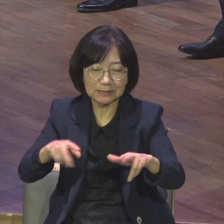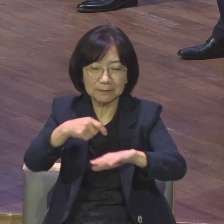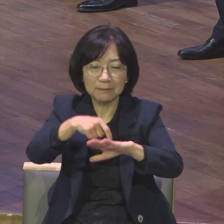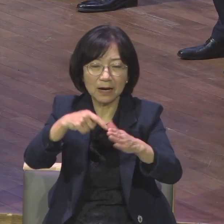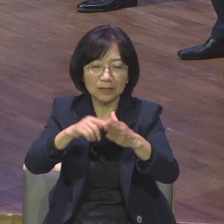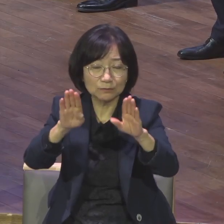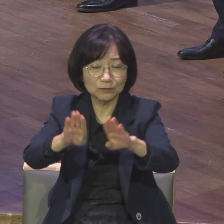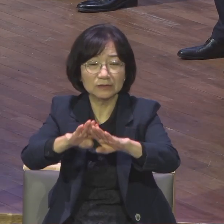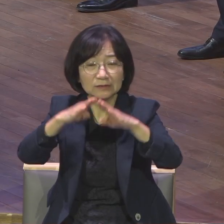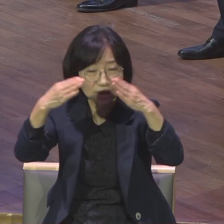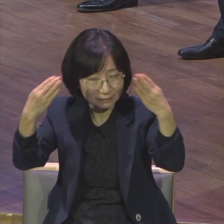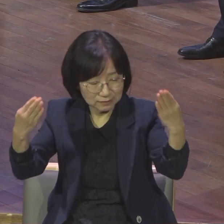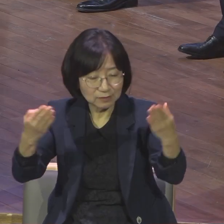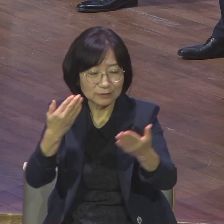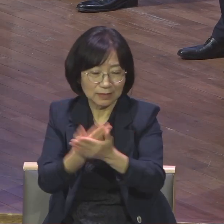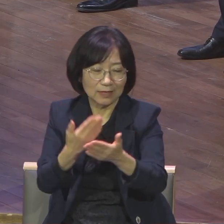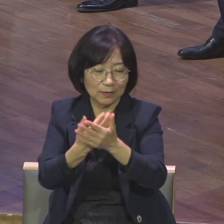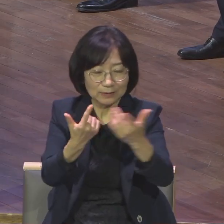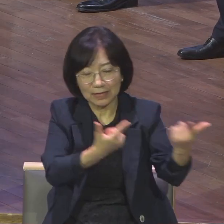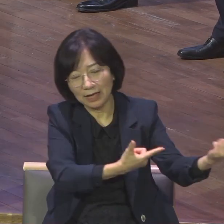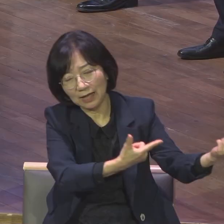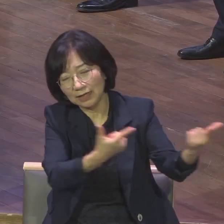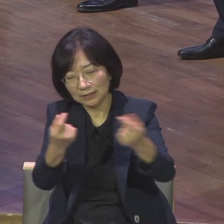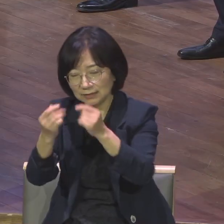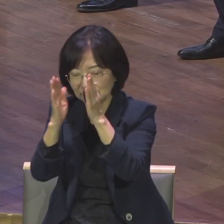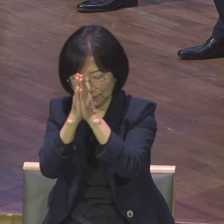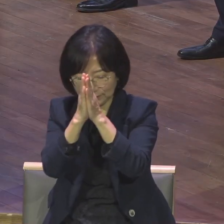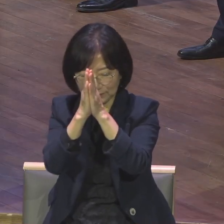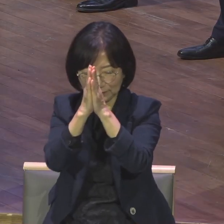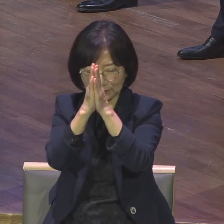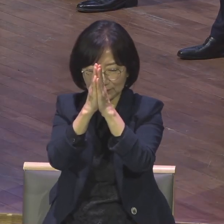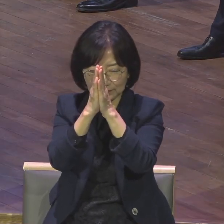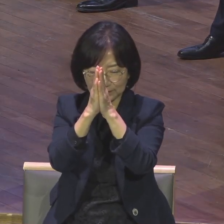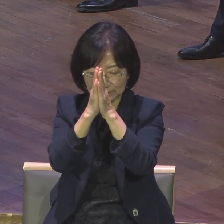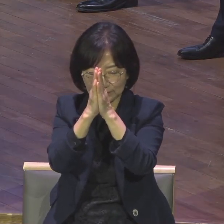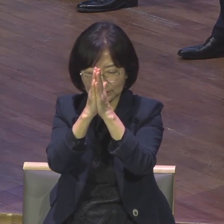열어 주옵소서. 우리 주여 부르시고 기도합니다. 주여